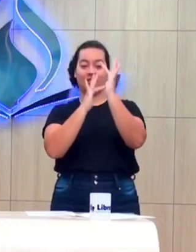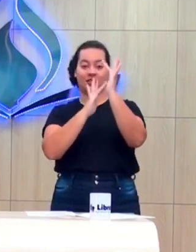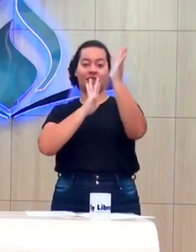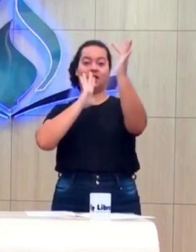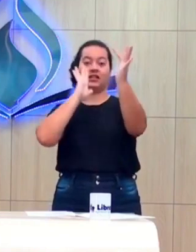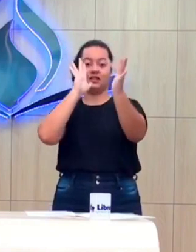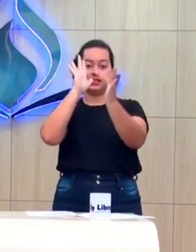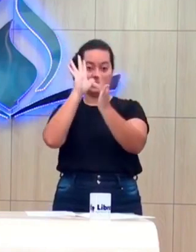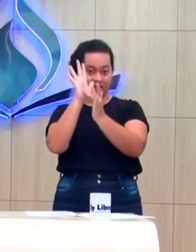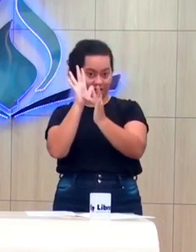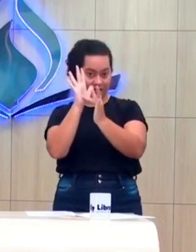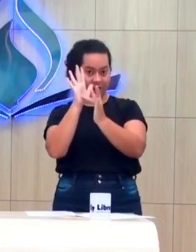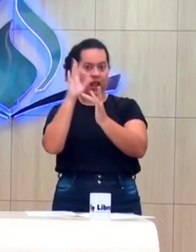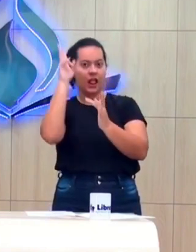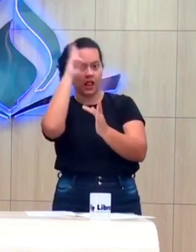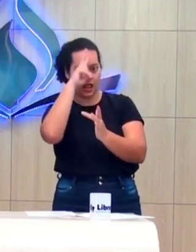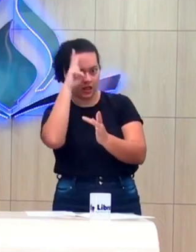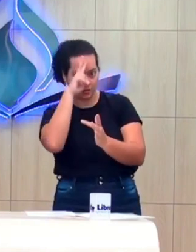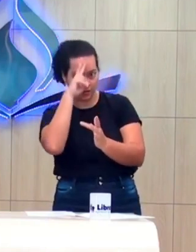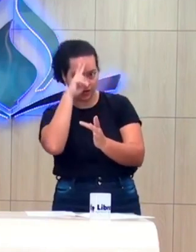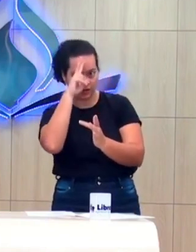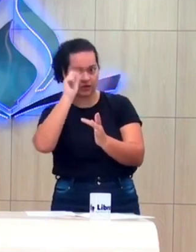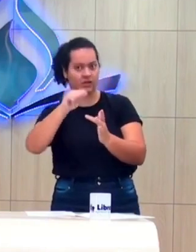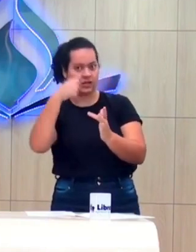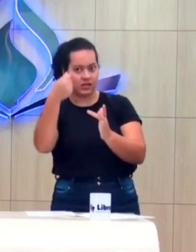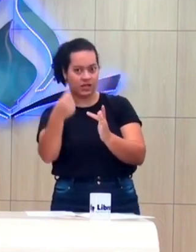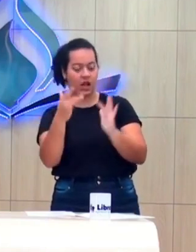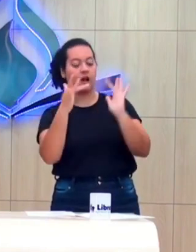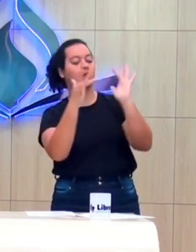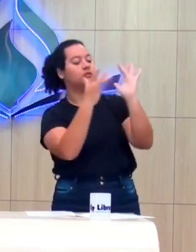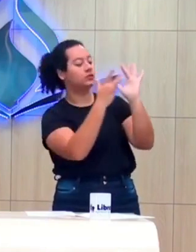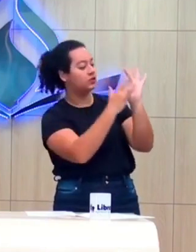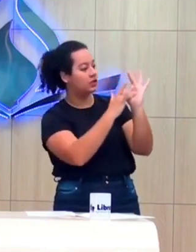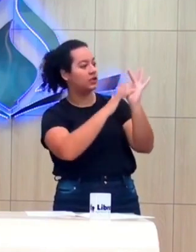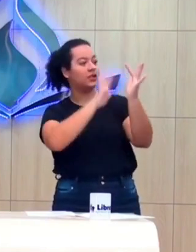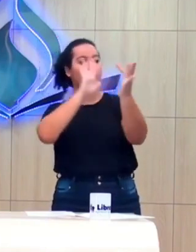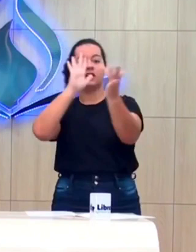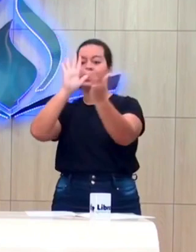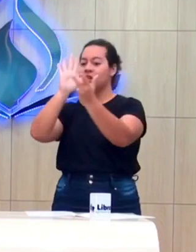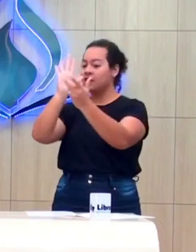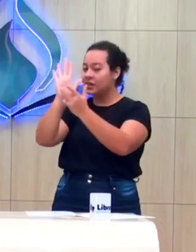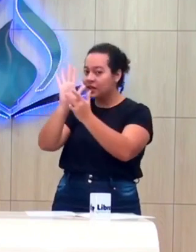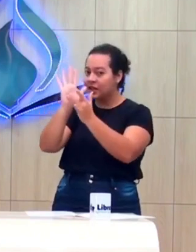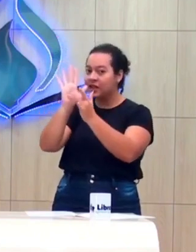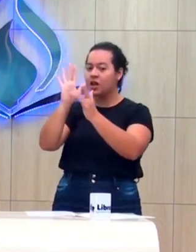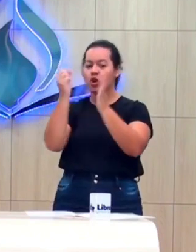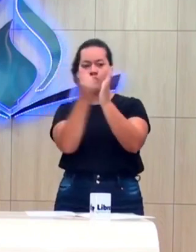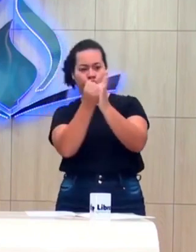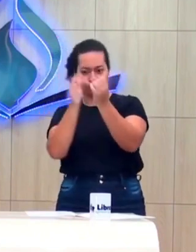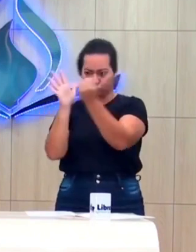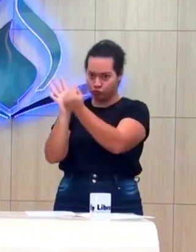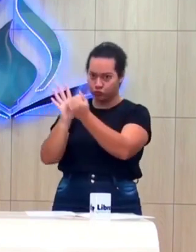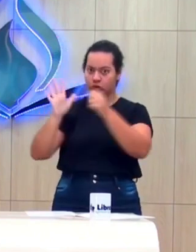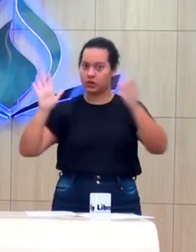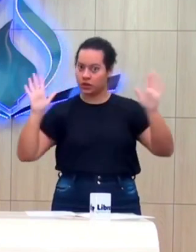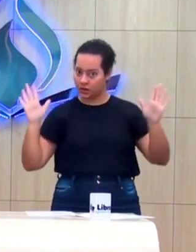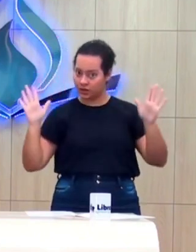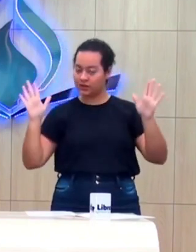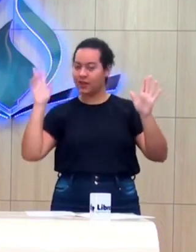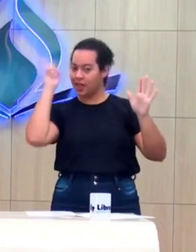Jesus. Lembram-se do sinal dos cravos de Jesus nas mãos?